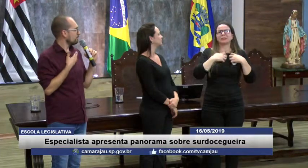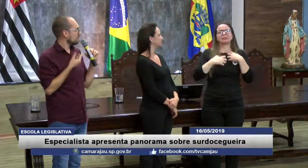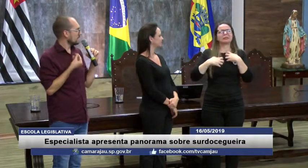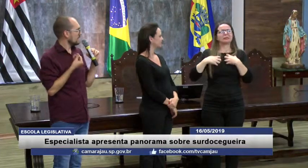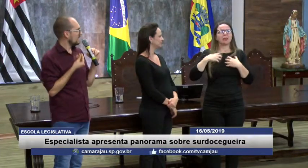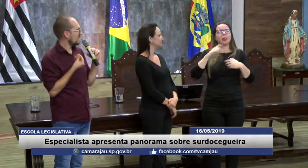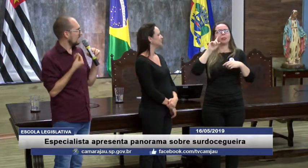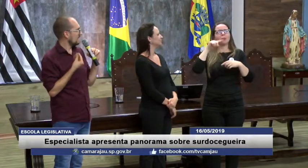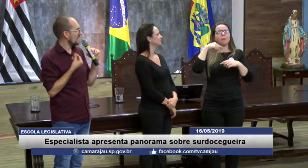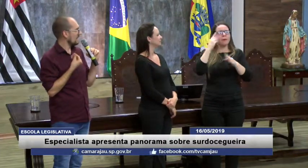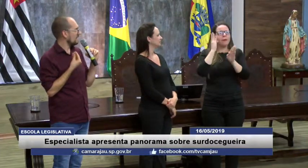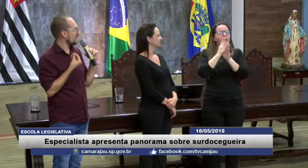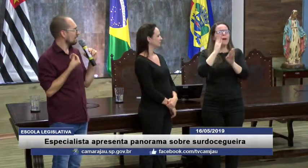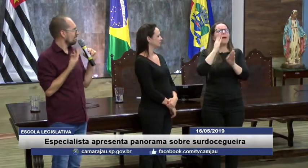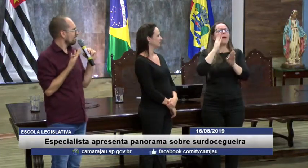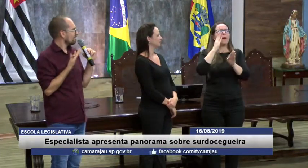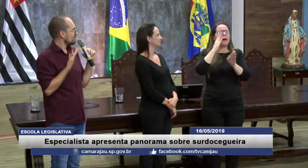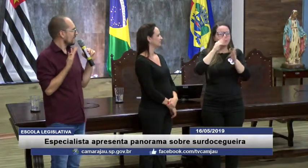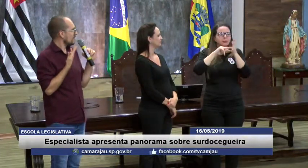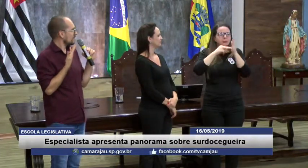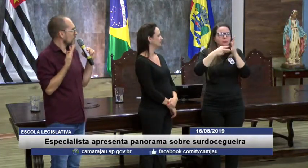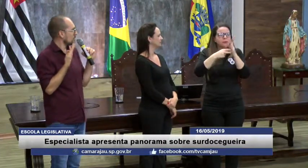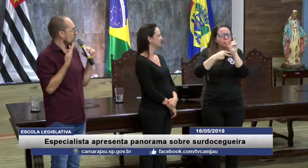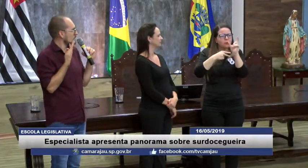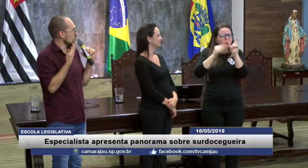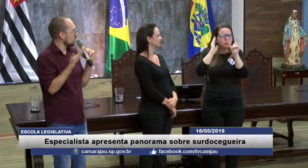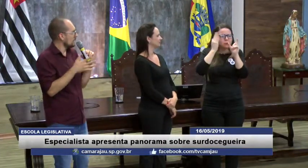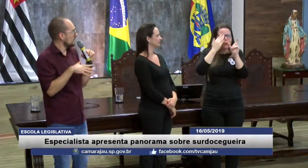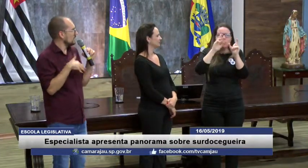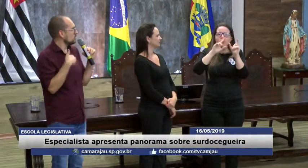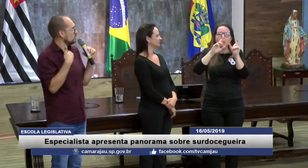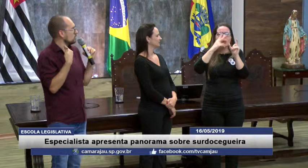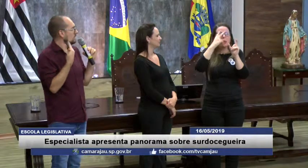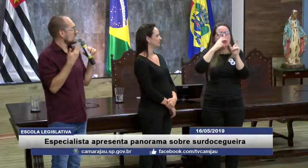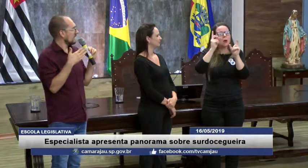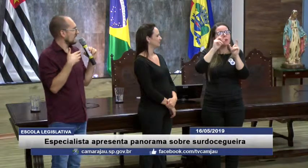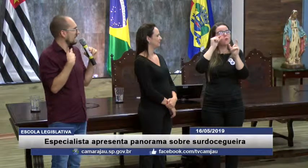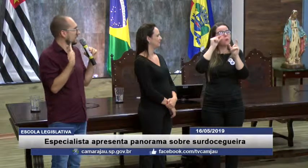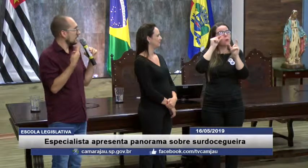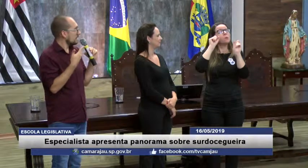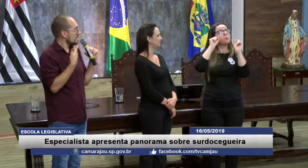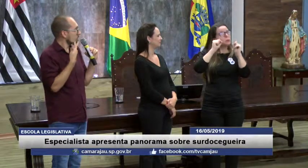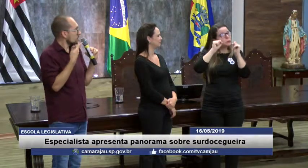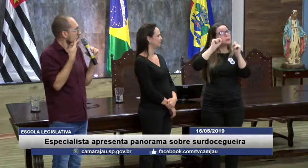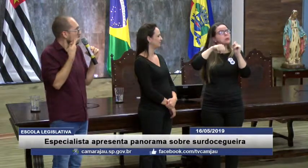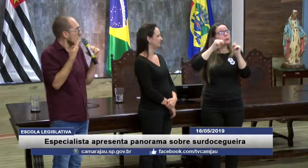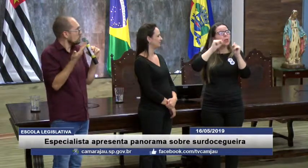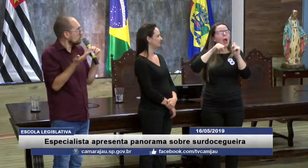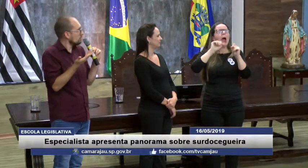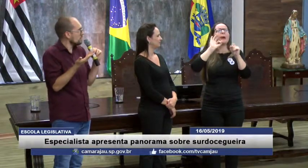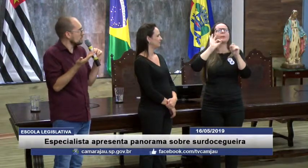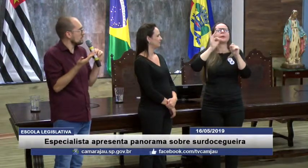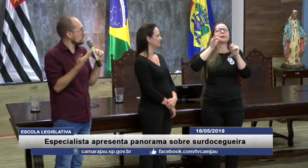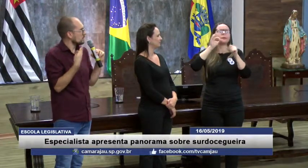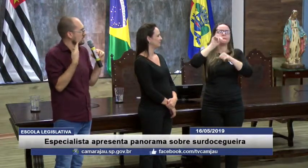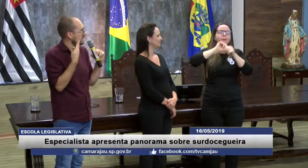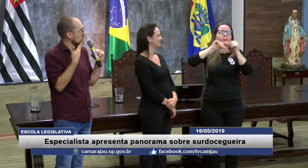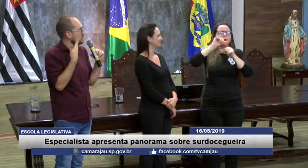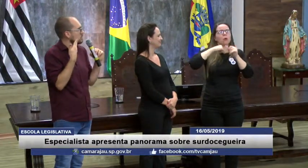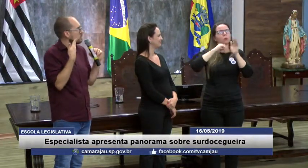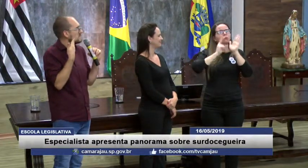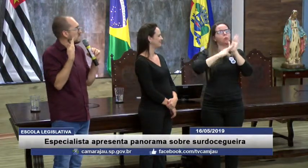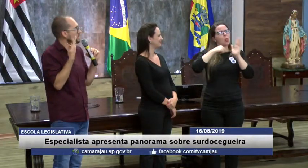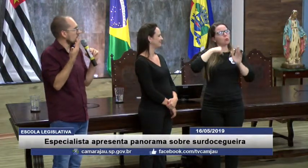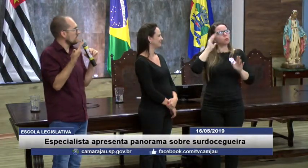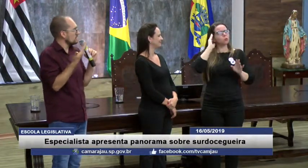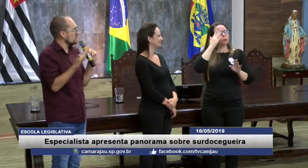que a Lara está me esnobando? Será que a Lara... Eu simplesmente não via as pessoas, então as